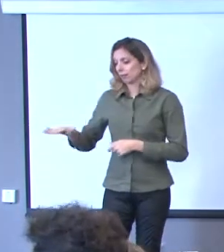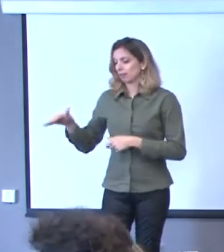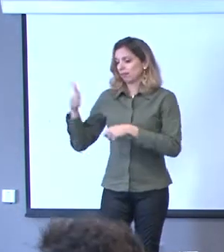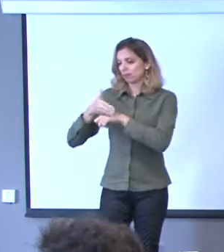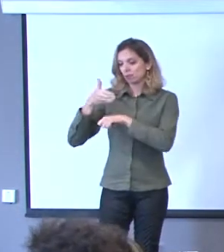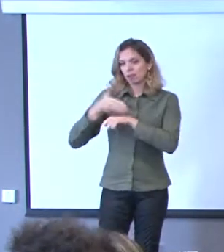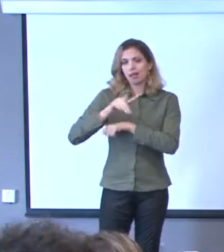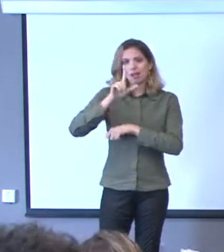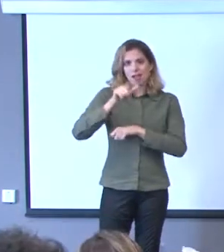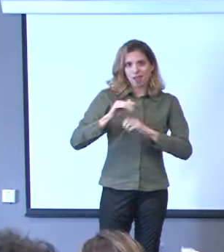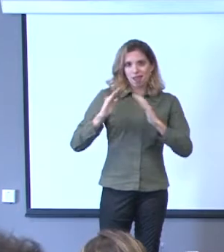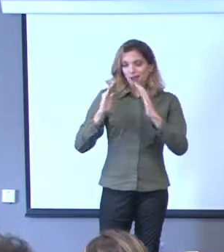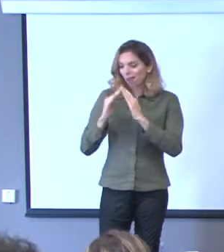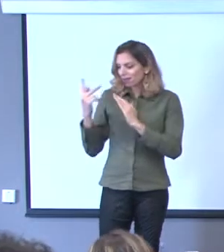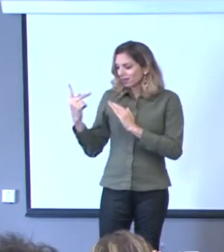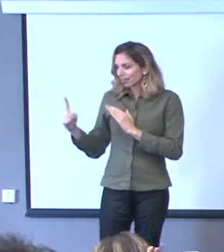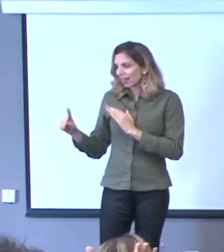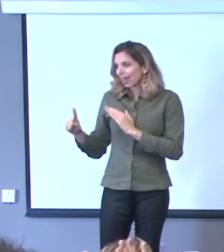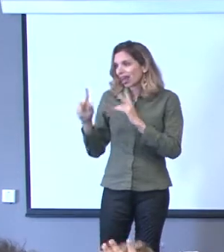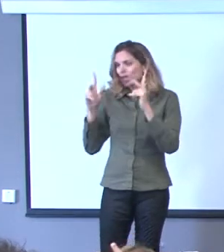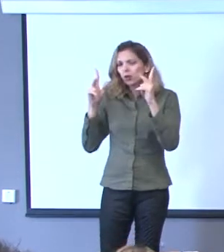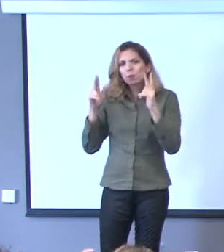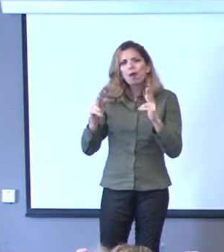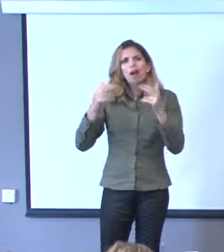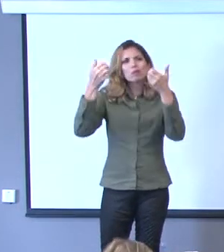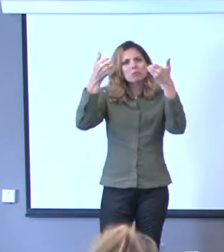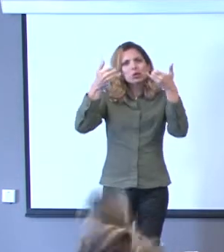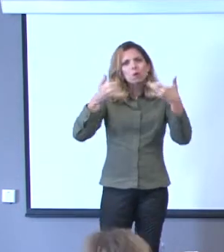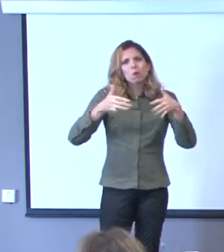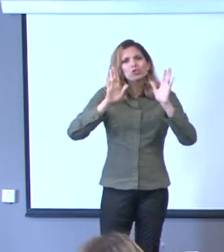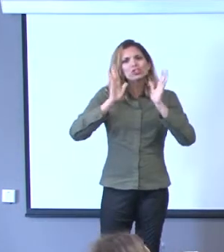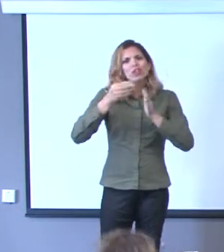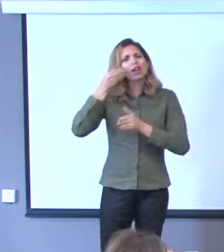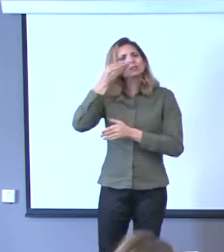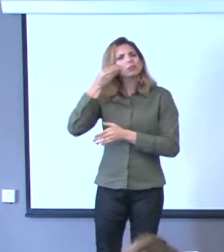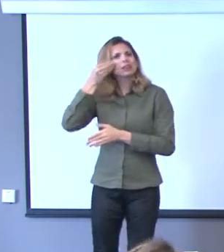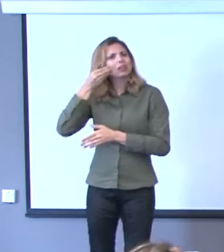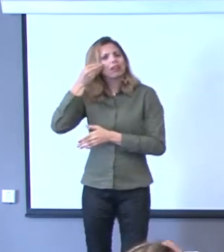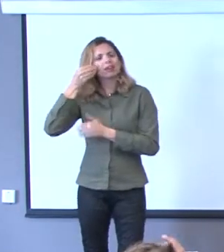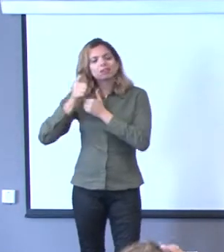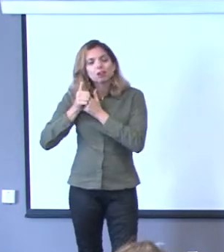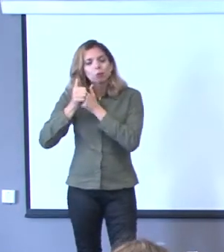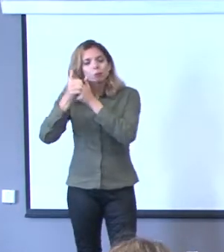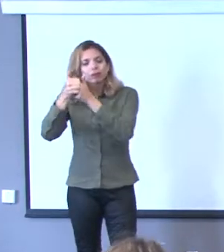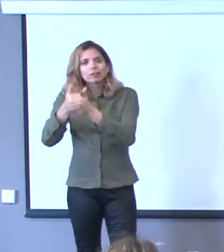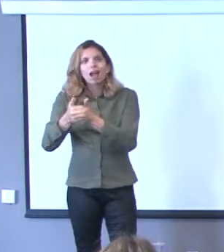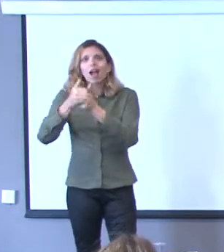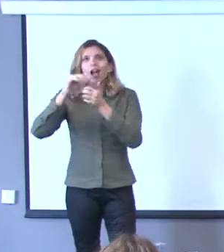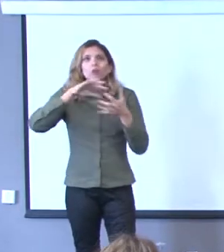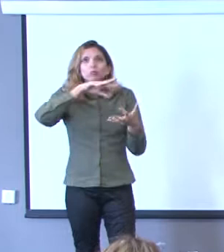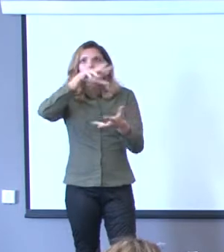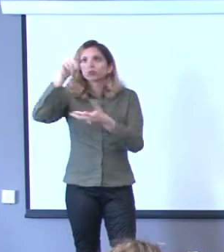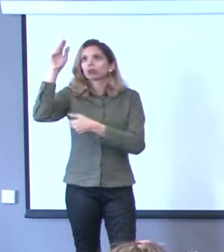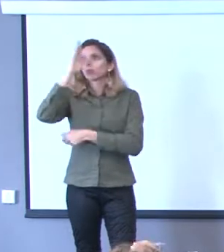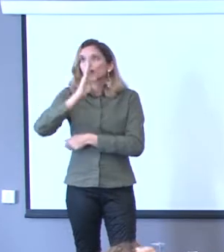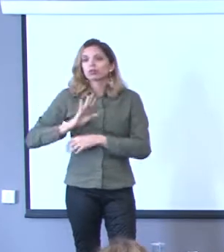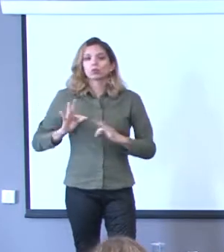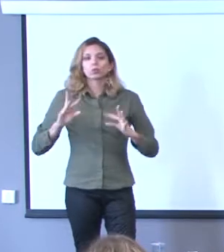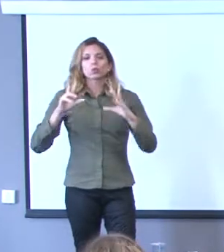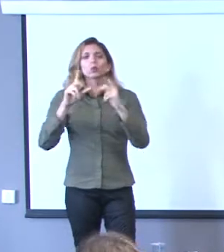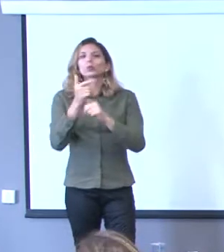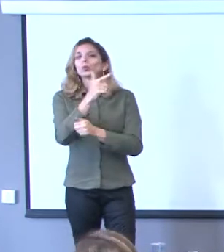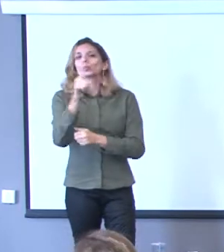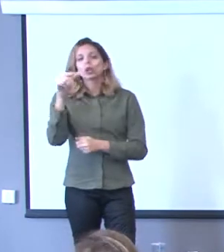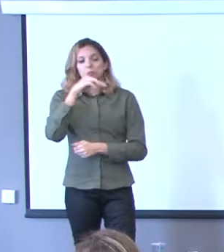casa, como bem colocou o Jairo, pela experiência que ele tem de acompanhar leitores do Brasil todo há tantos anos, não tem